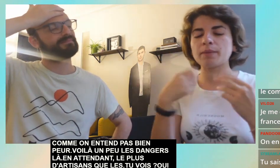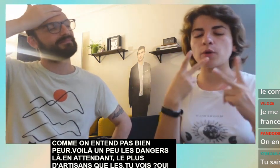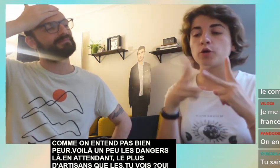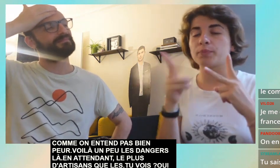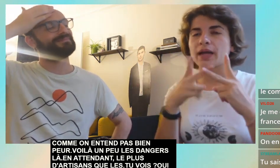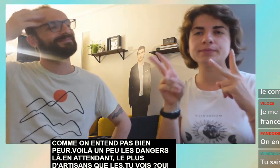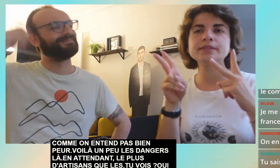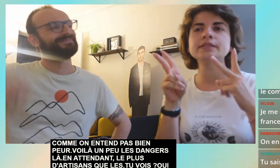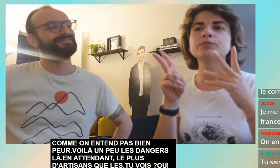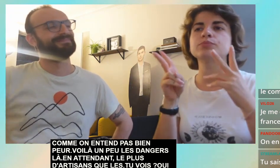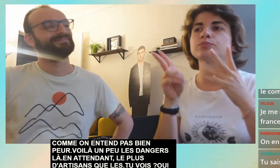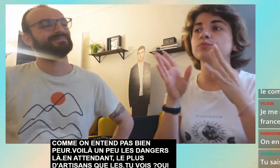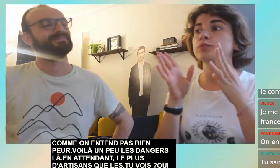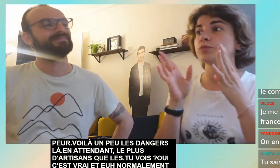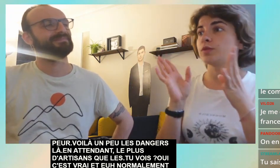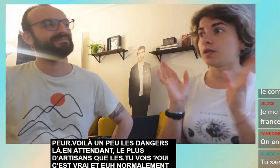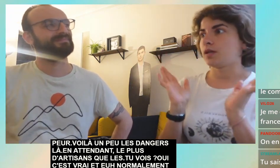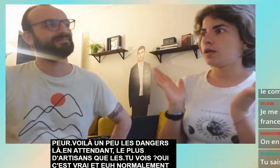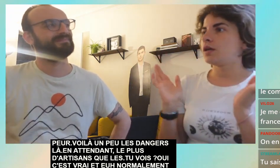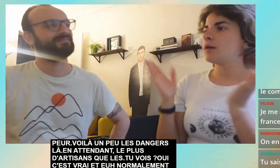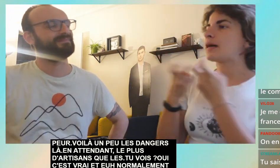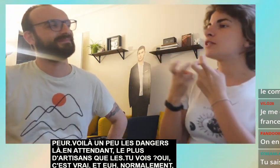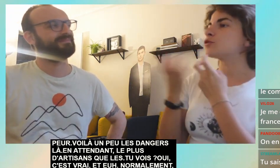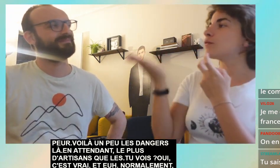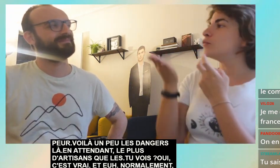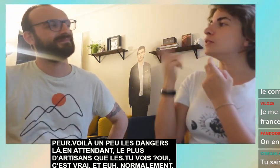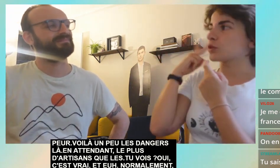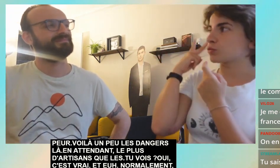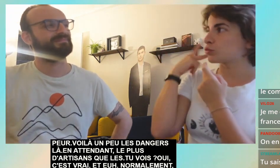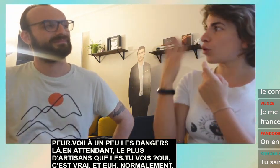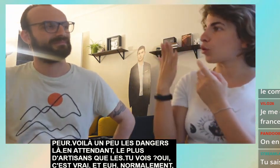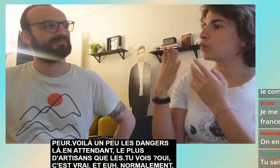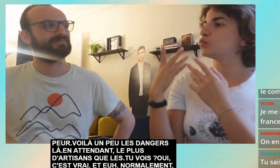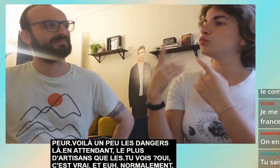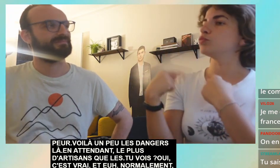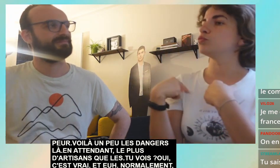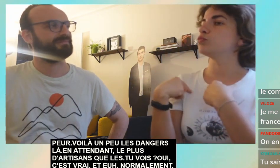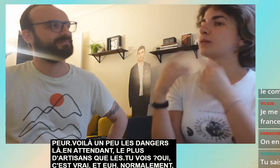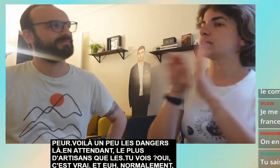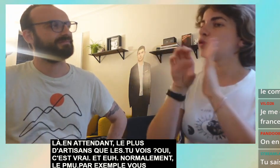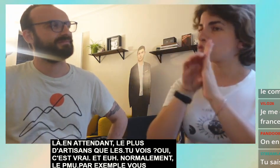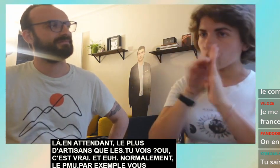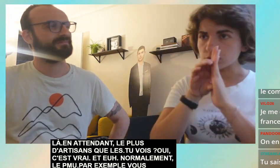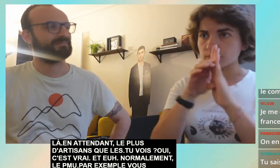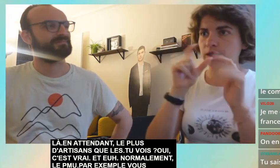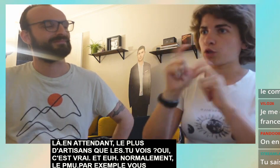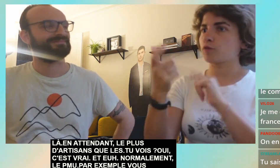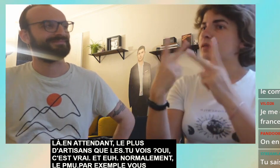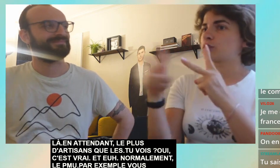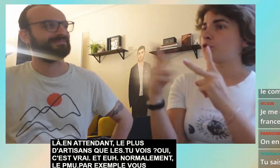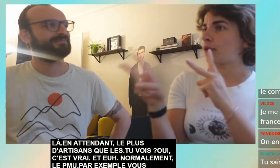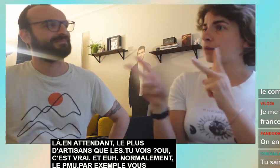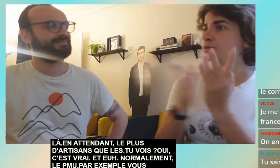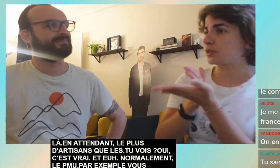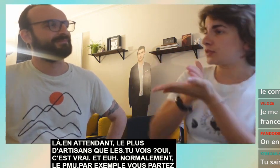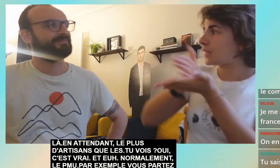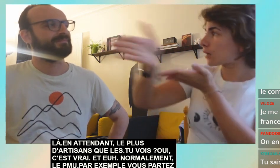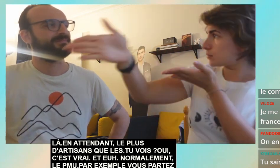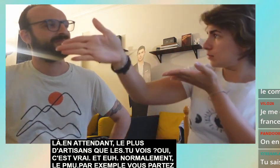Normalement, le PMU, par exemple, vous, les entendants, quand vous passez le code, et quand vous passez le PMU, c'est direct.